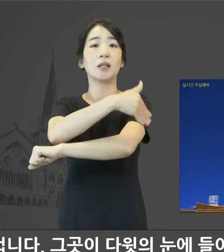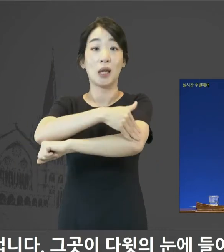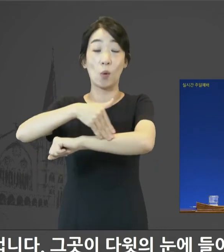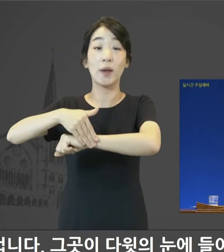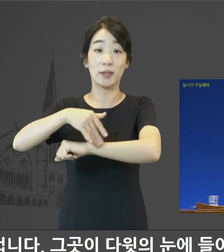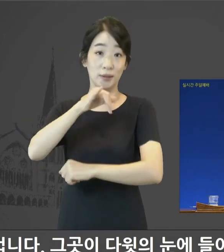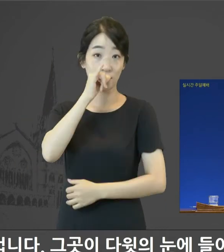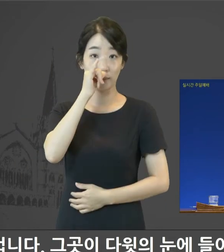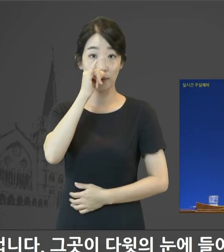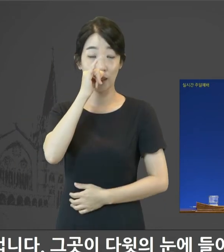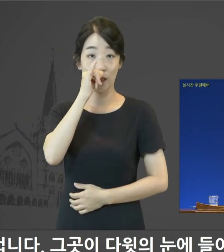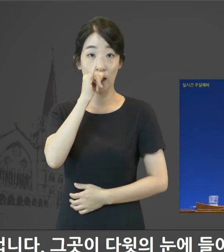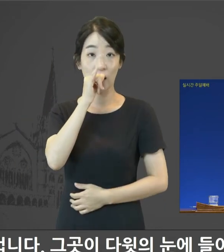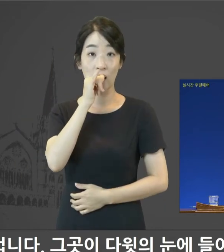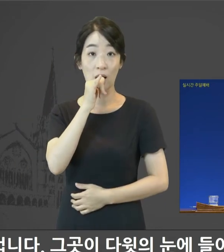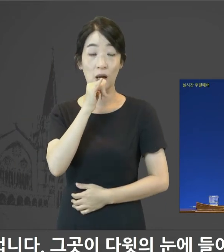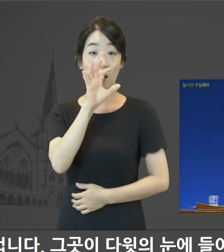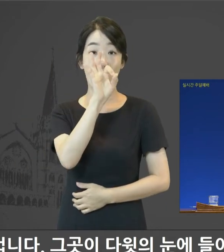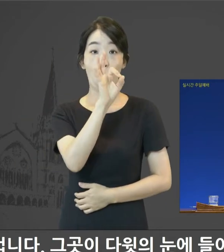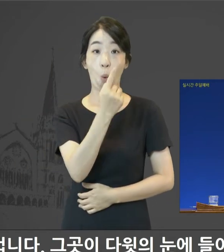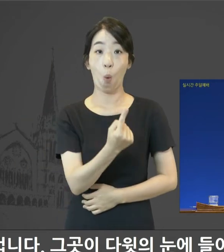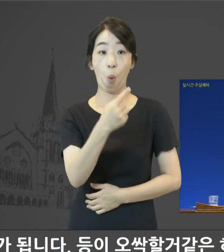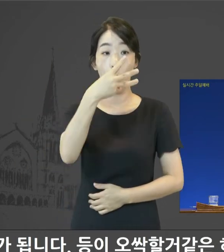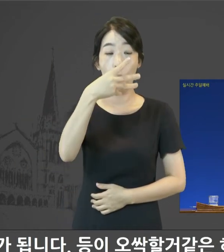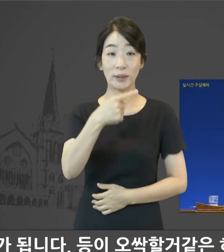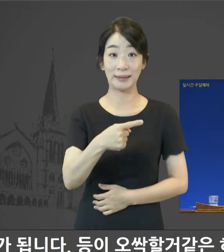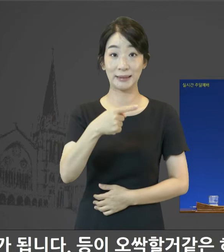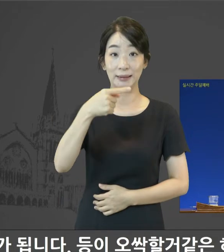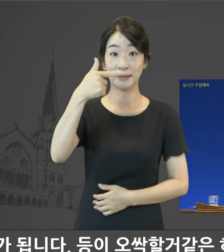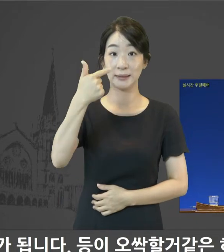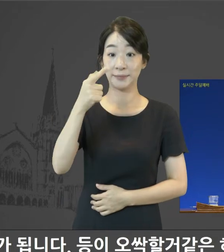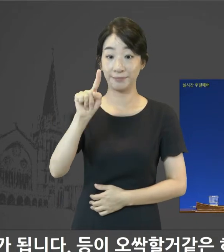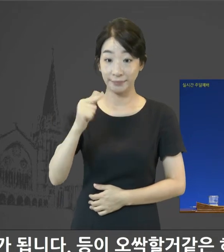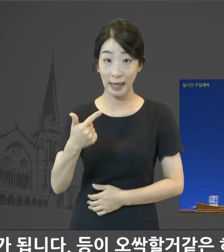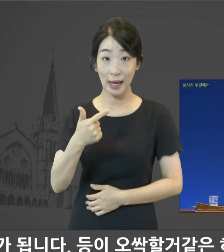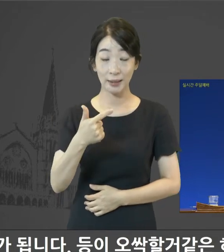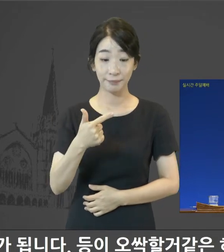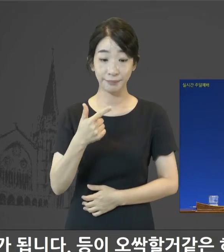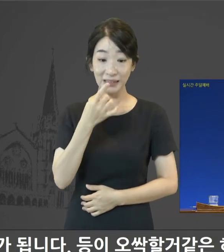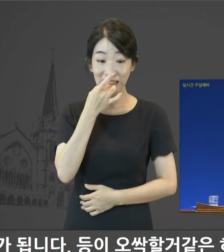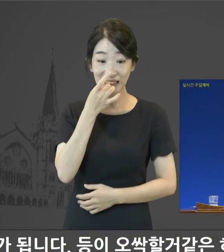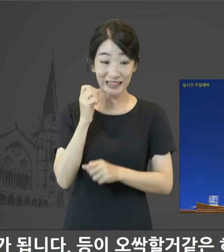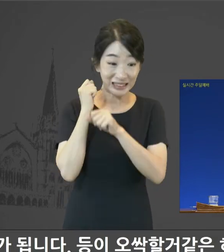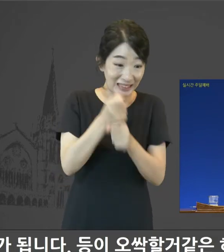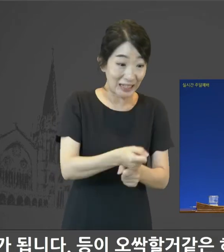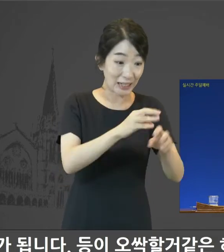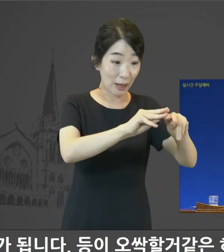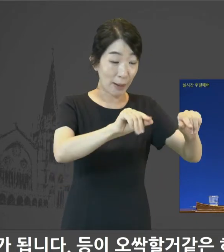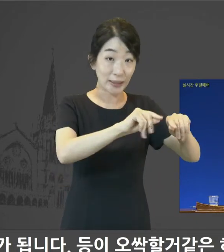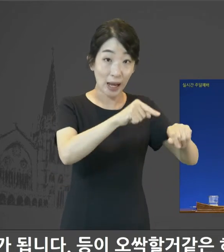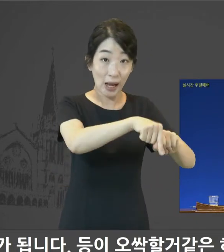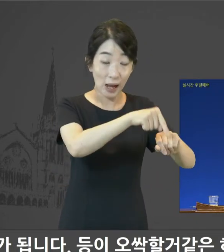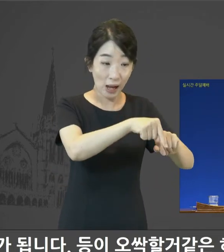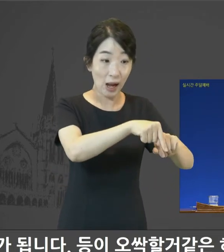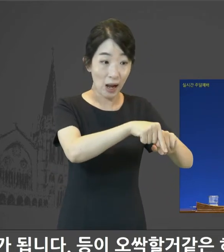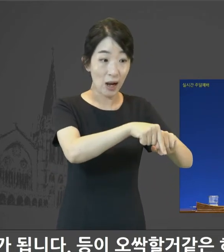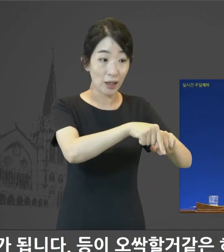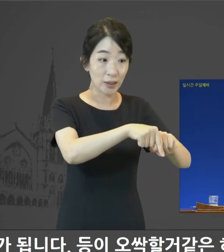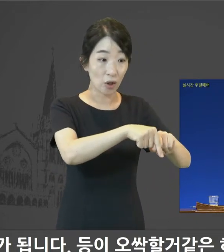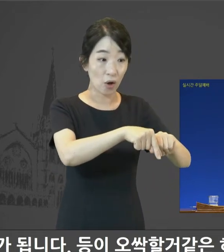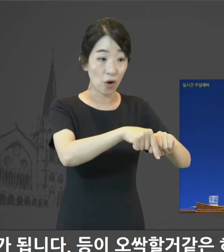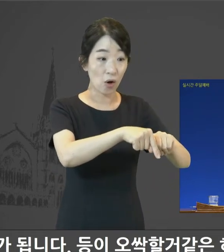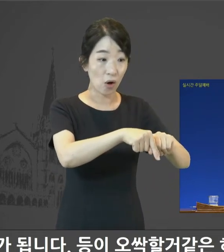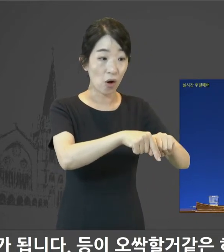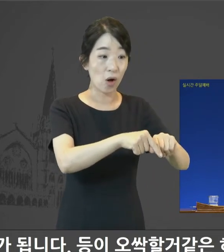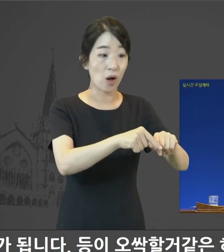오르난의 타작마당 제단을 쌓아서 전염병이 끝이고 하나님과 불통되었던